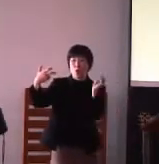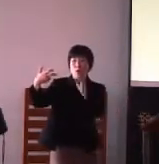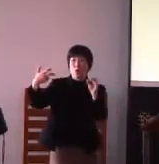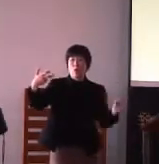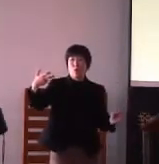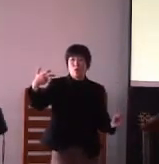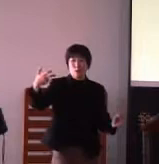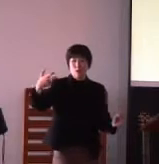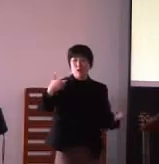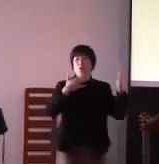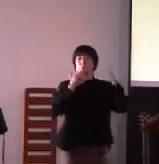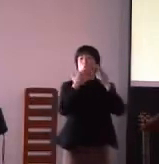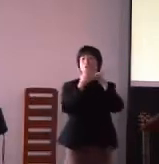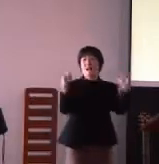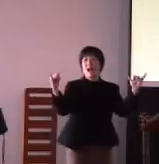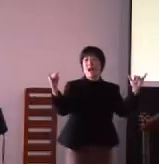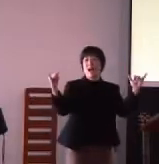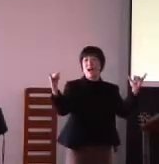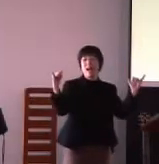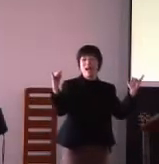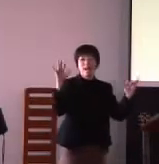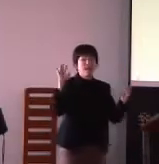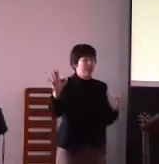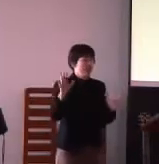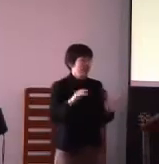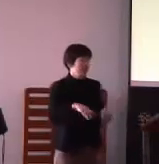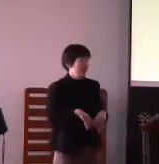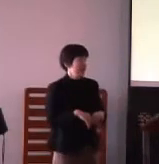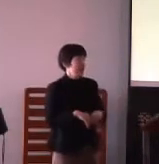70%が、はい、ロア社です。あ、うん、